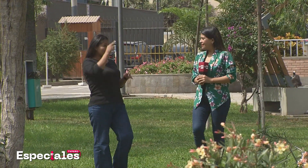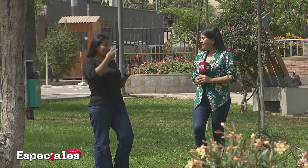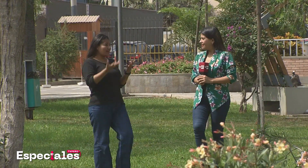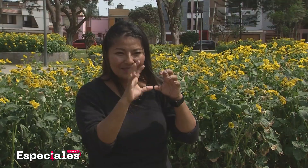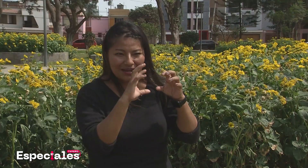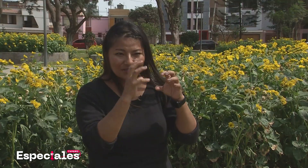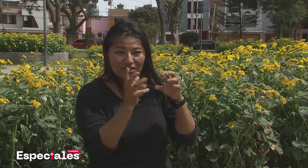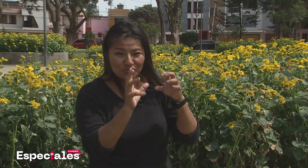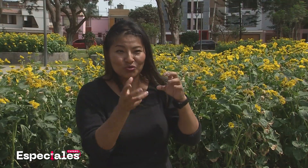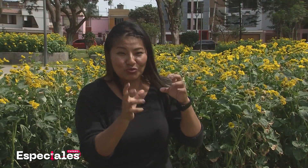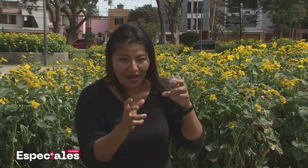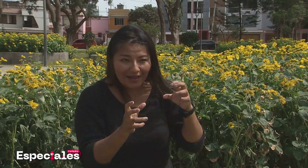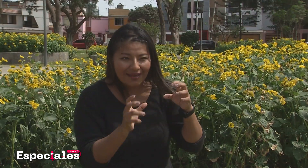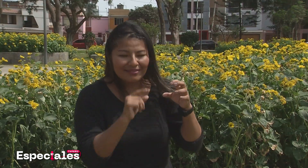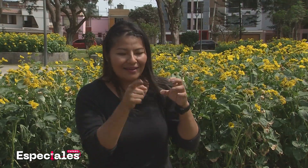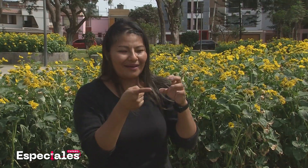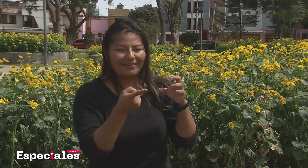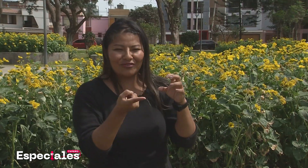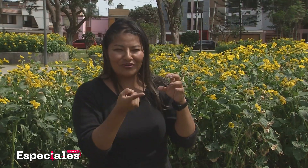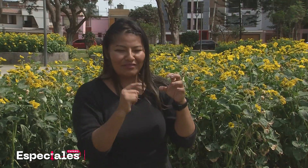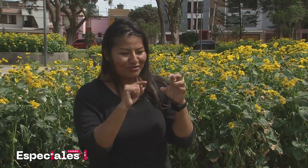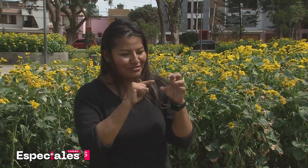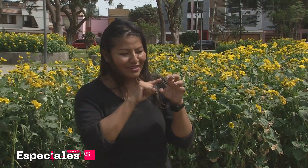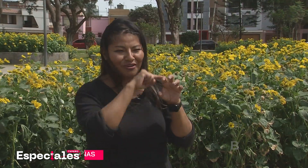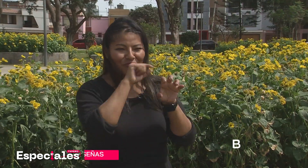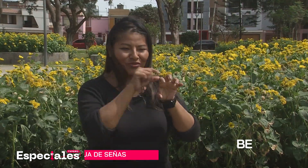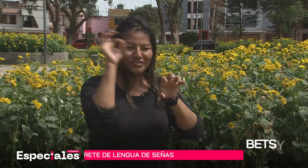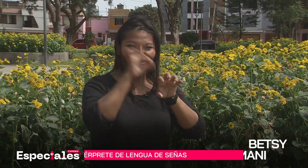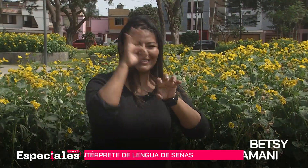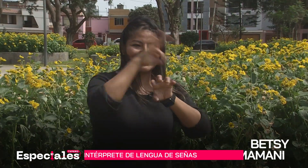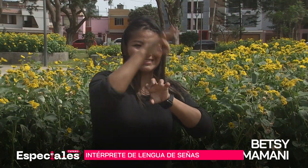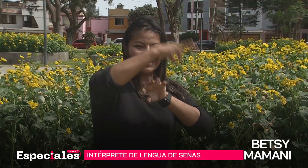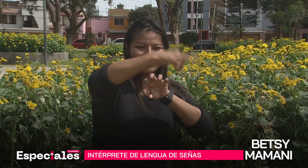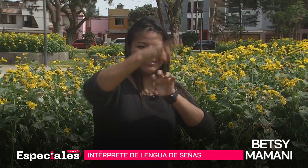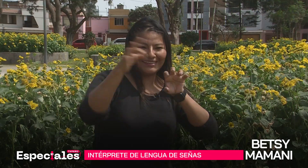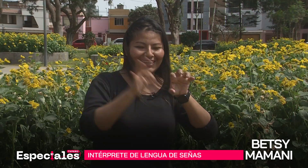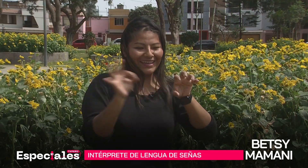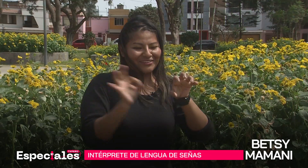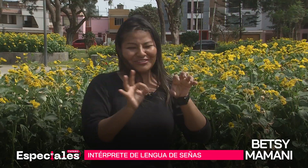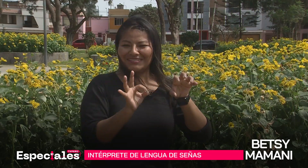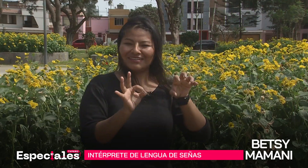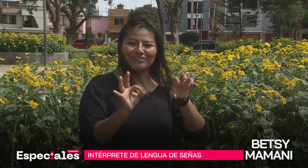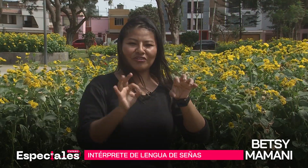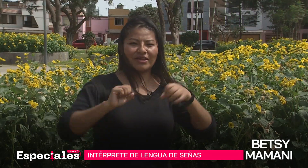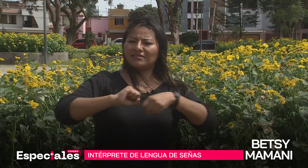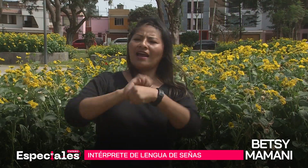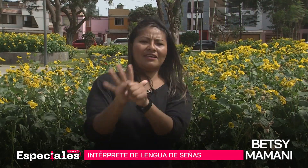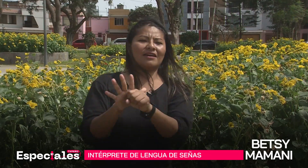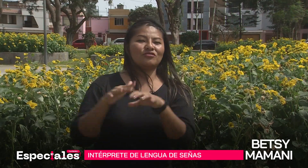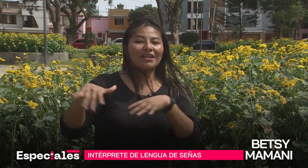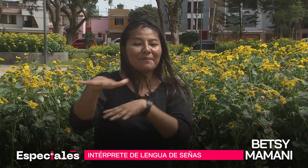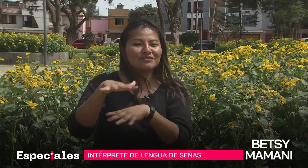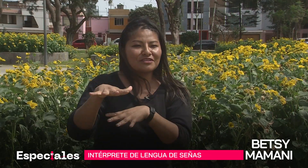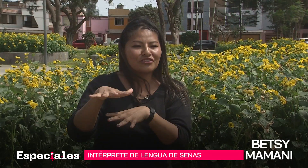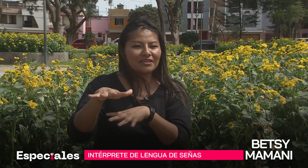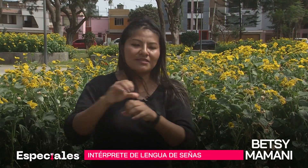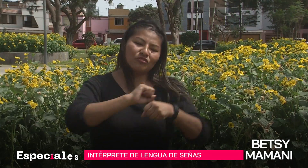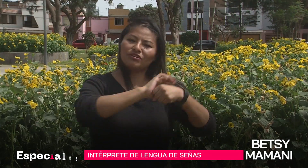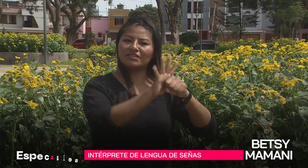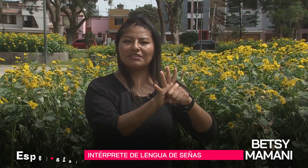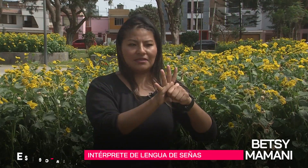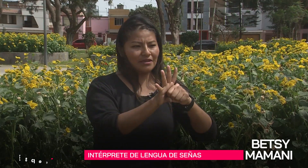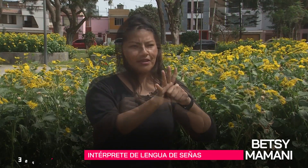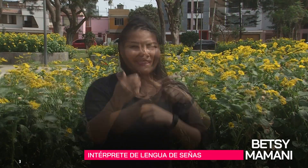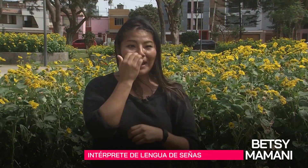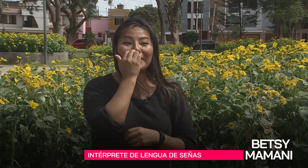cabeza. En este caso, la estructura del coronavirus era como unas cositas así, ¿no? Entonces el sordo lo que hace, entonces la persona sorda dice,